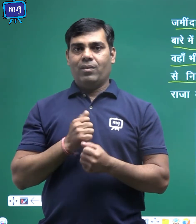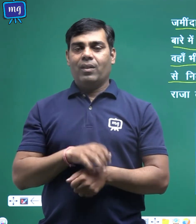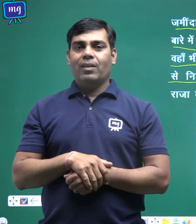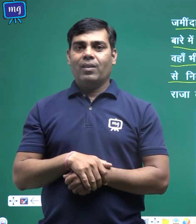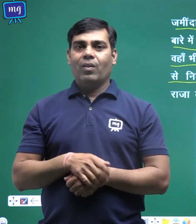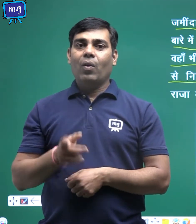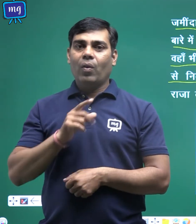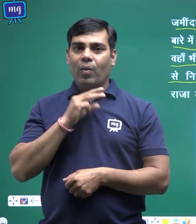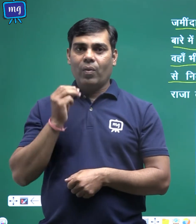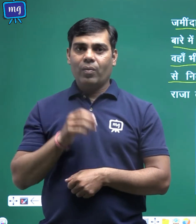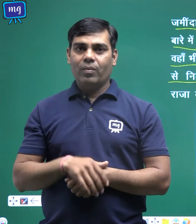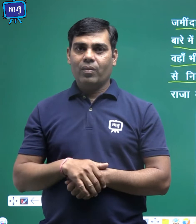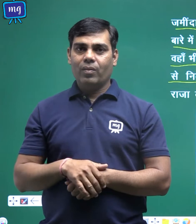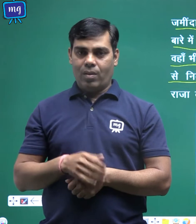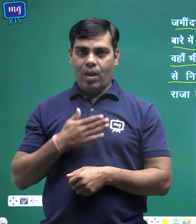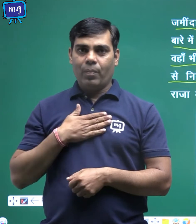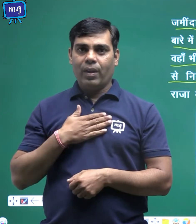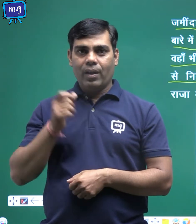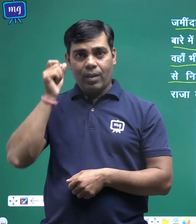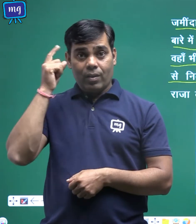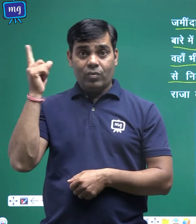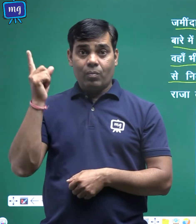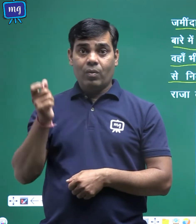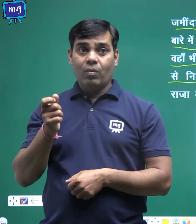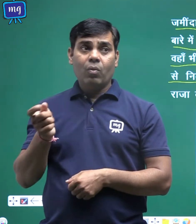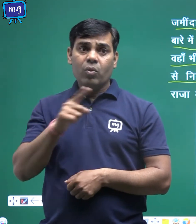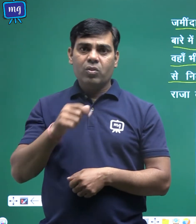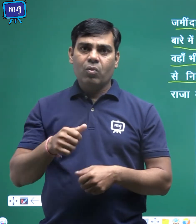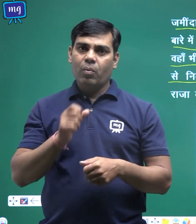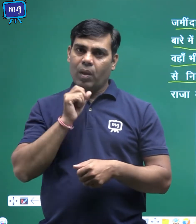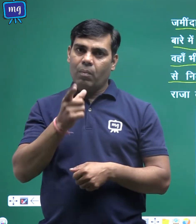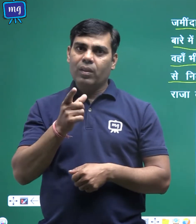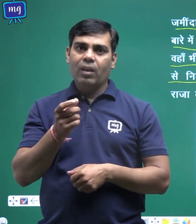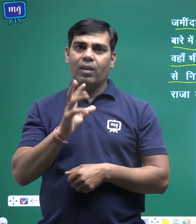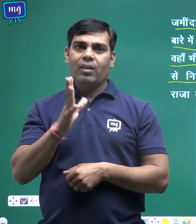और अपने स्वप्न को नहीं बता रहा है।